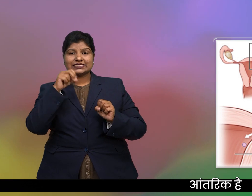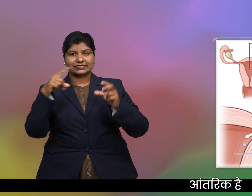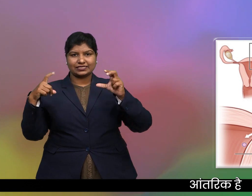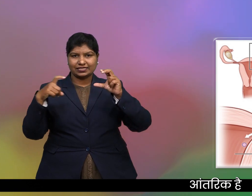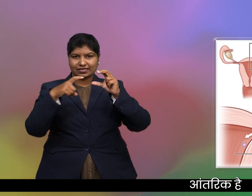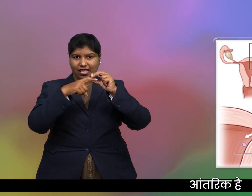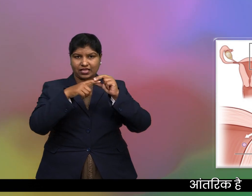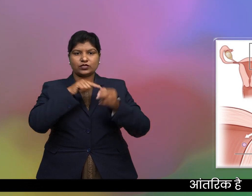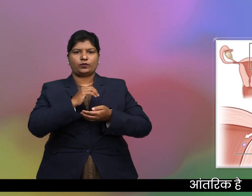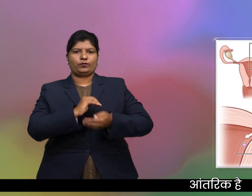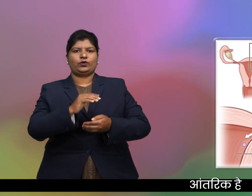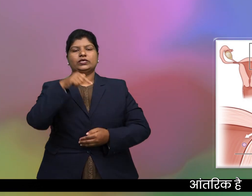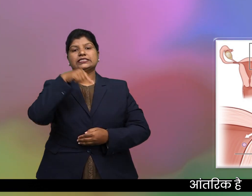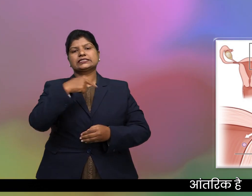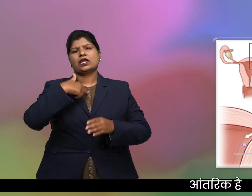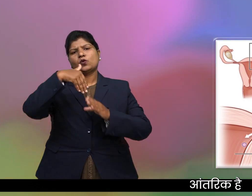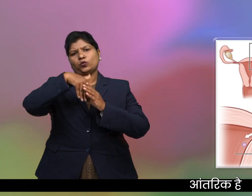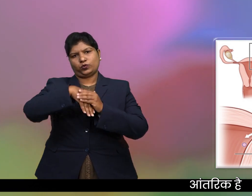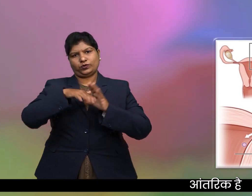आंतरिक है